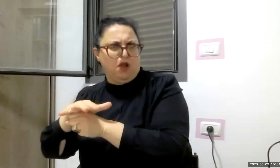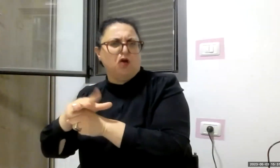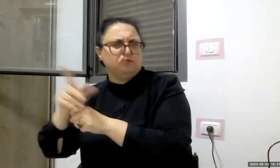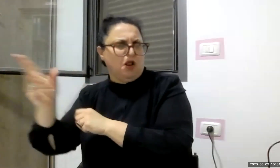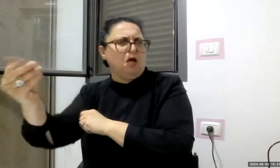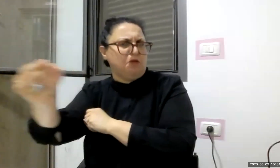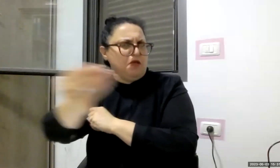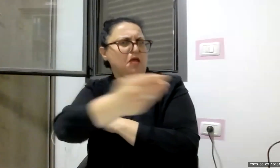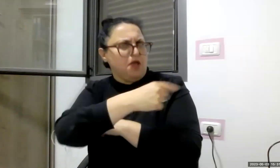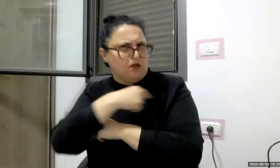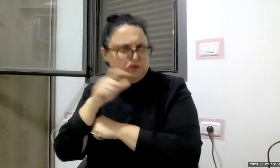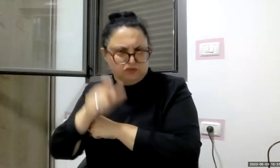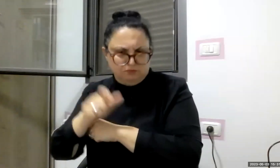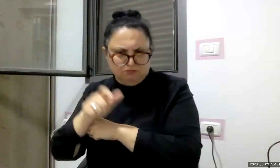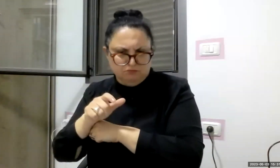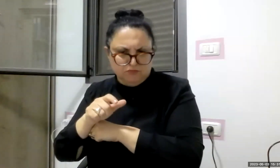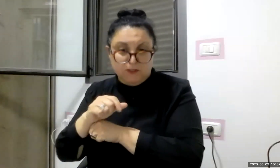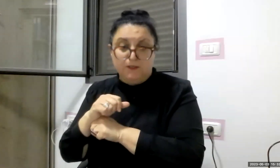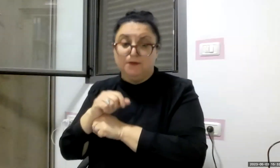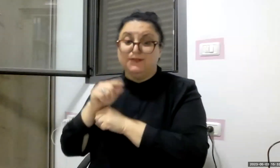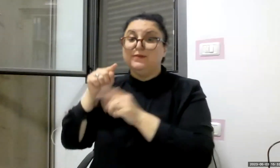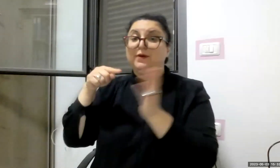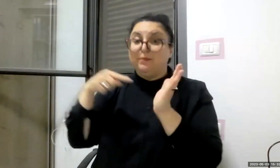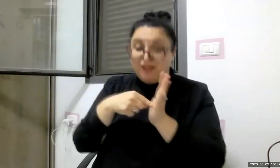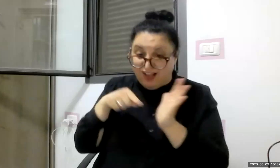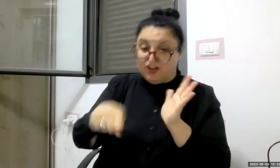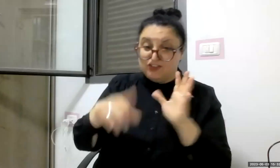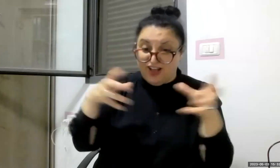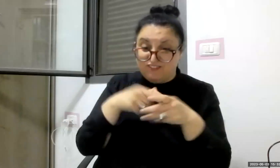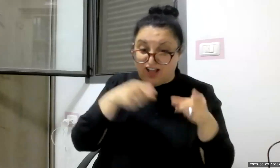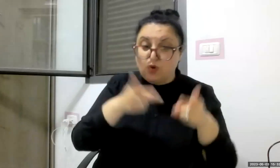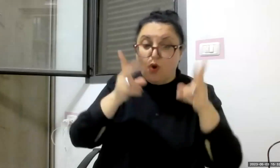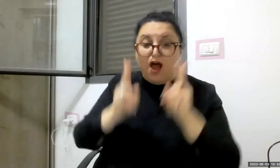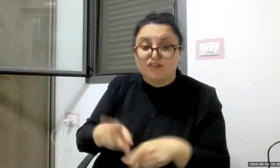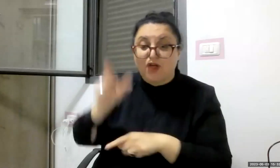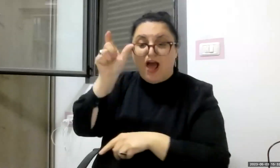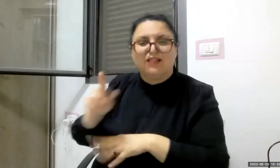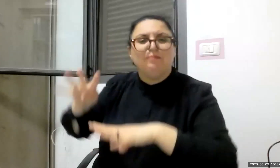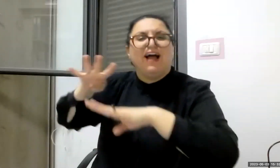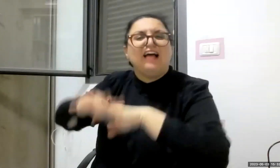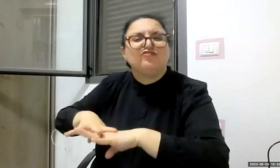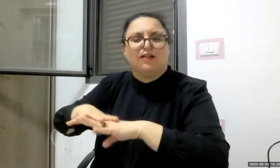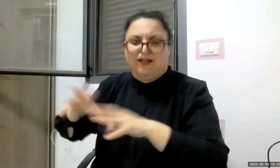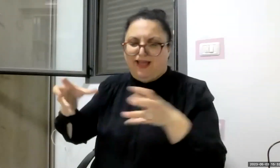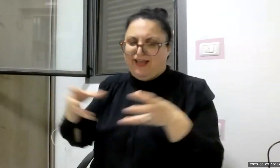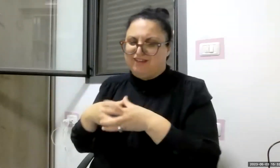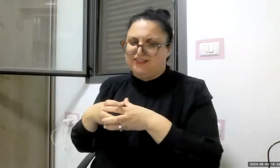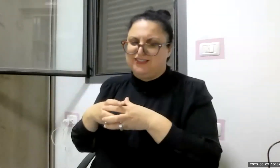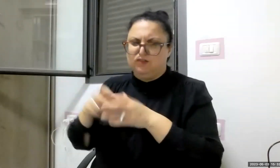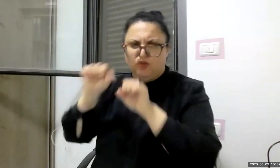את הפריד גם מה של המובלות ומה זה כולל מי זה כולל והחברה צריכה לאפשר